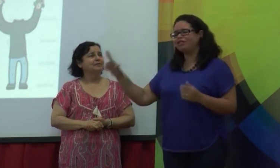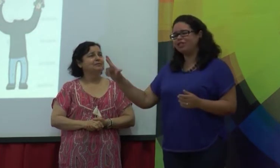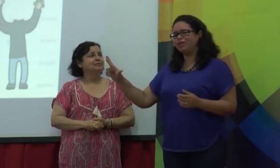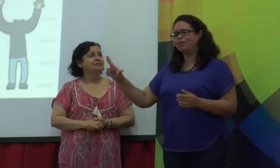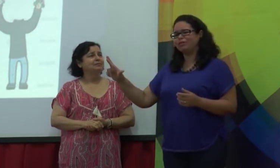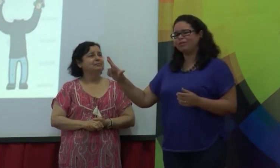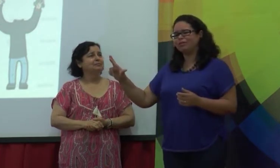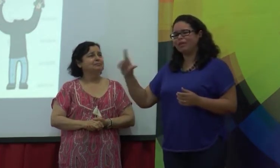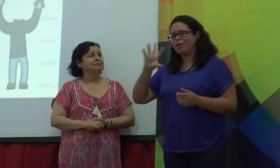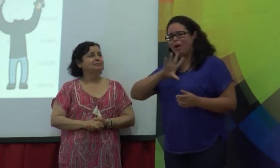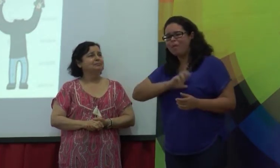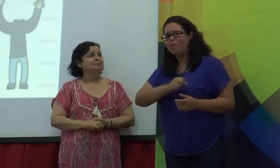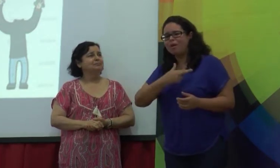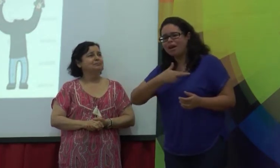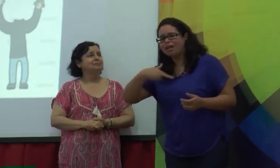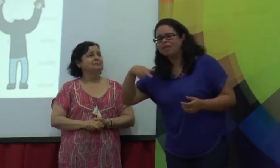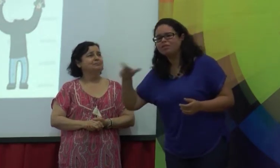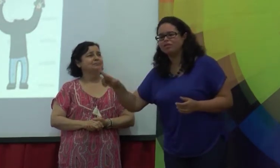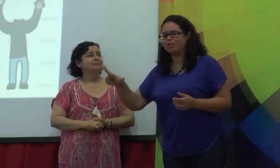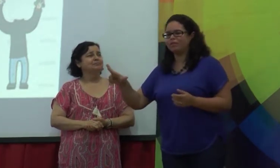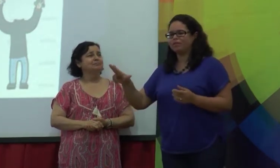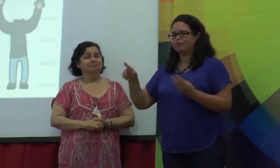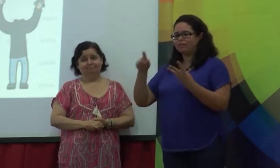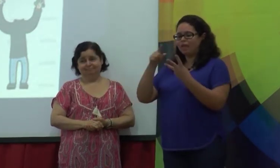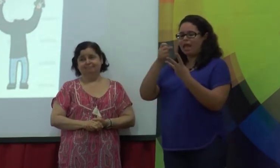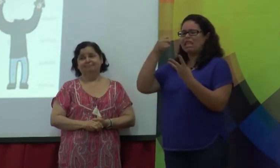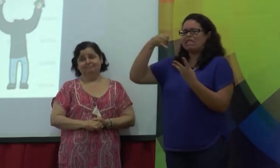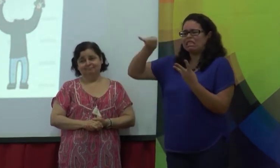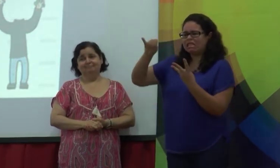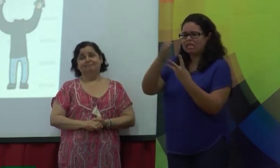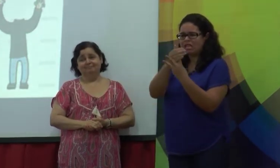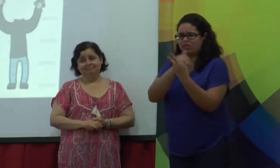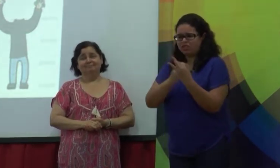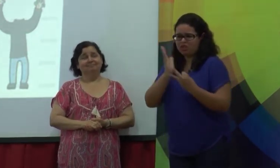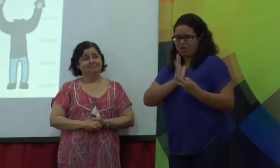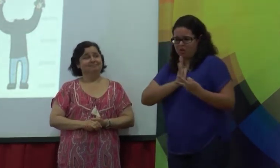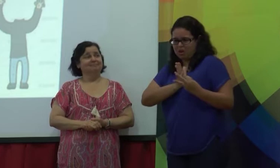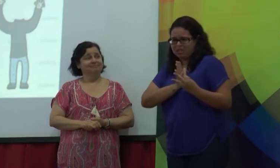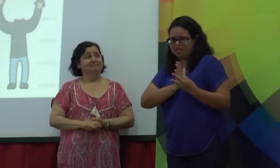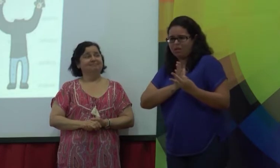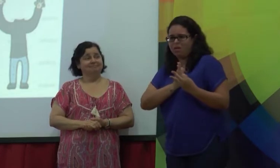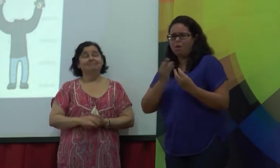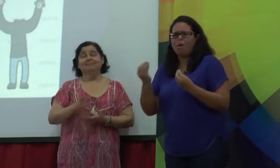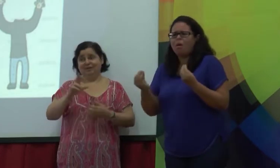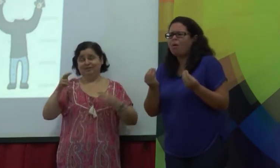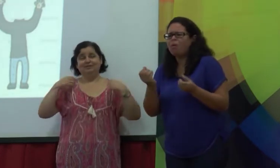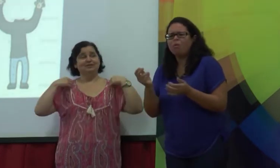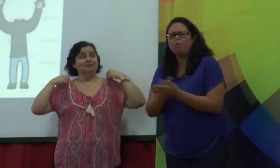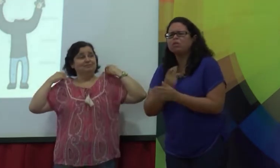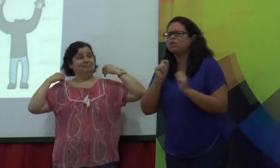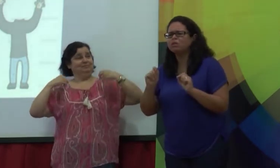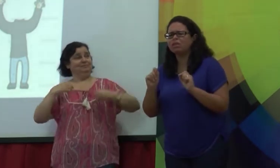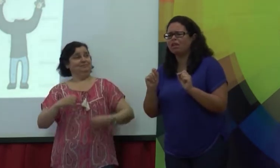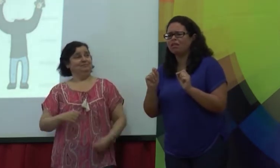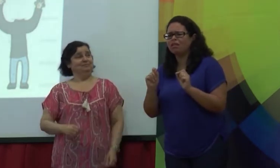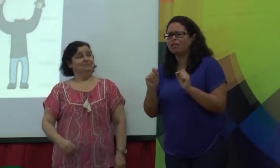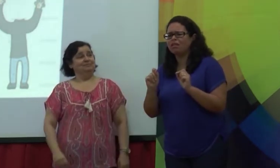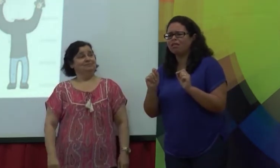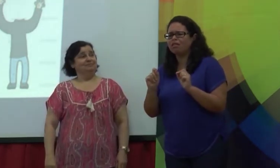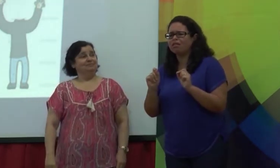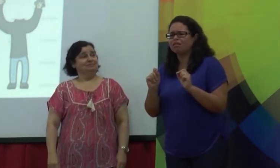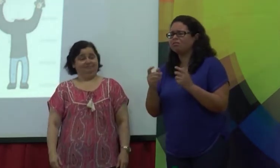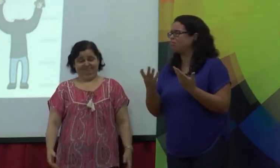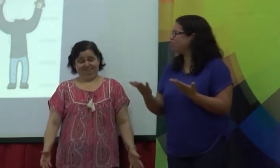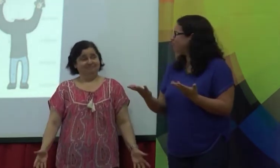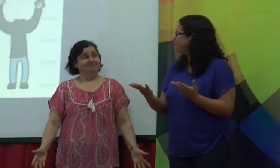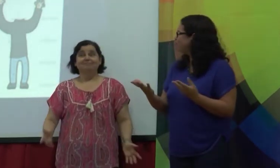coração. Esse coração é a religião da pessoa. Se nós tiramos o coração, como